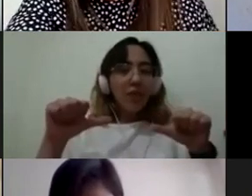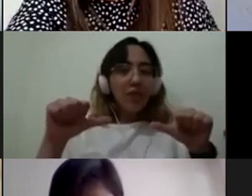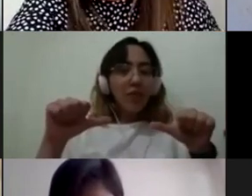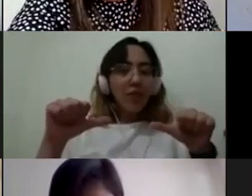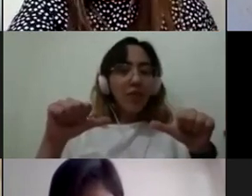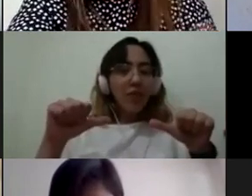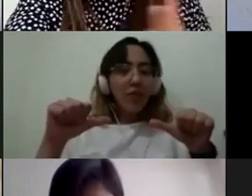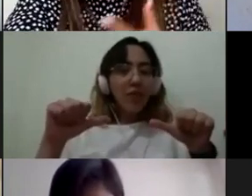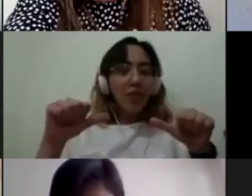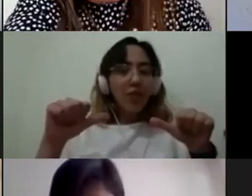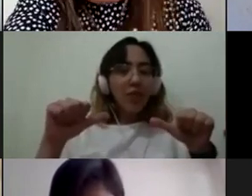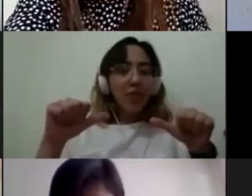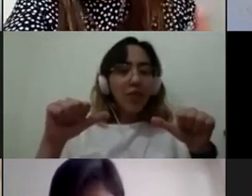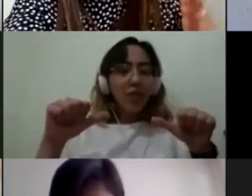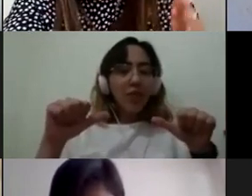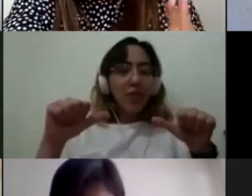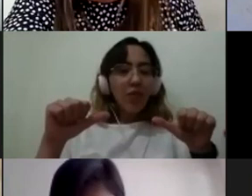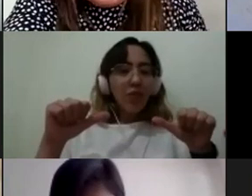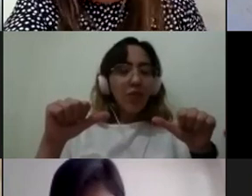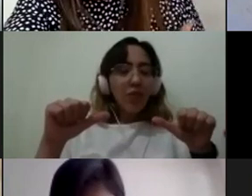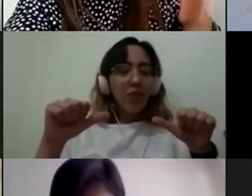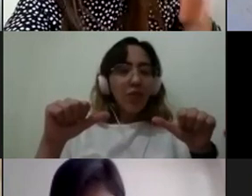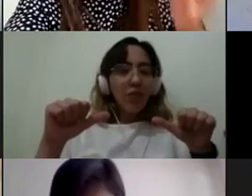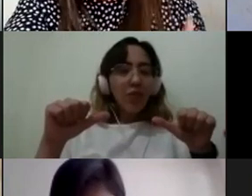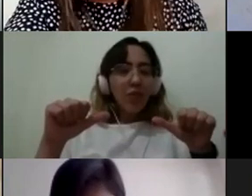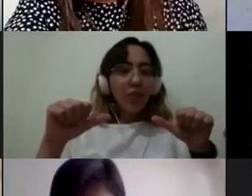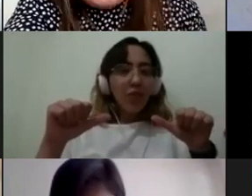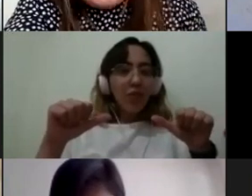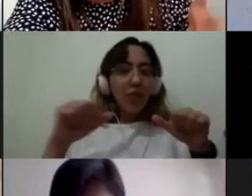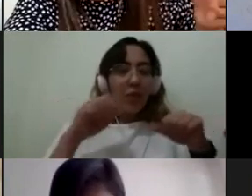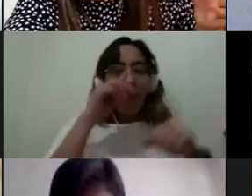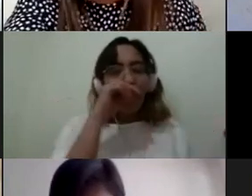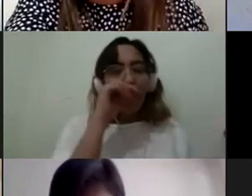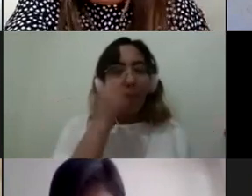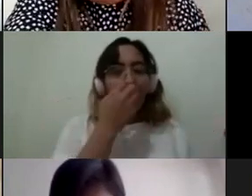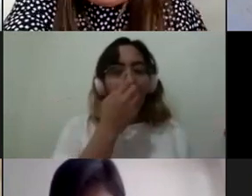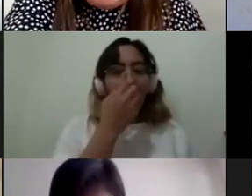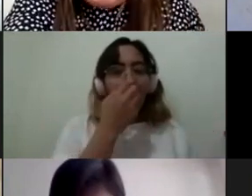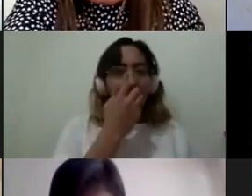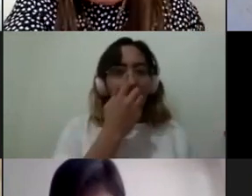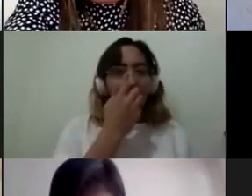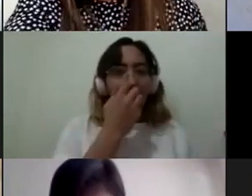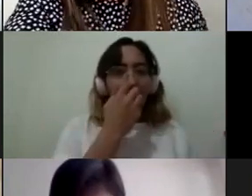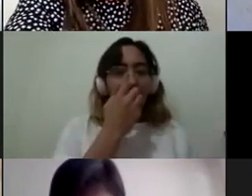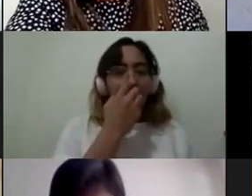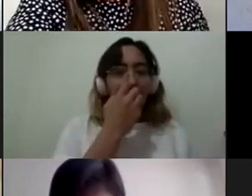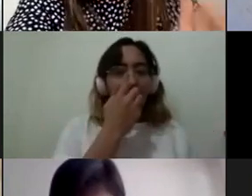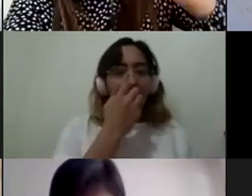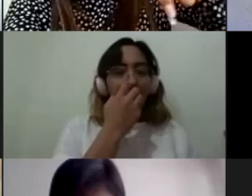cambie lengua de señas mexicana, lengua de señas española, lengua de señas americana, lengua de señas brasileña, pero la de México es